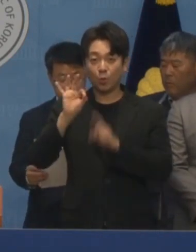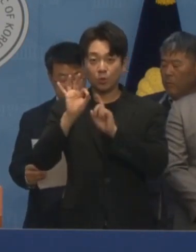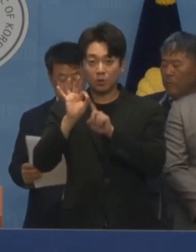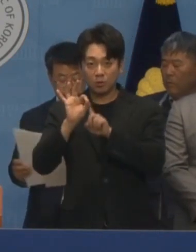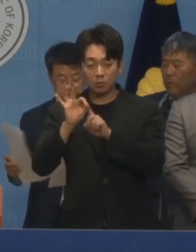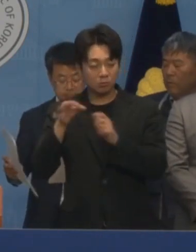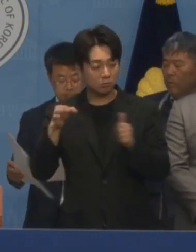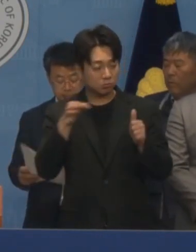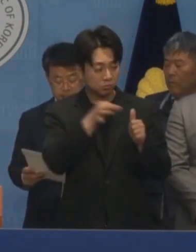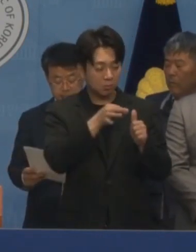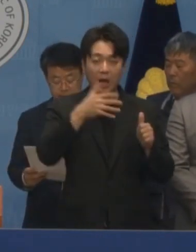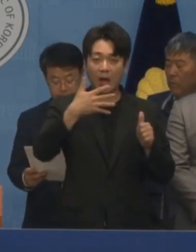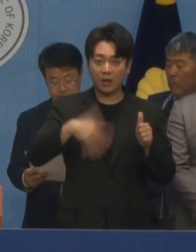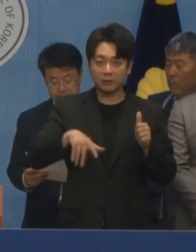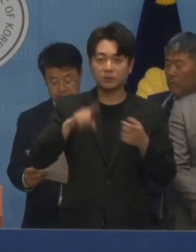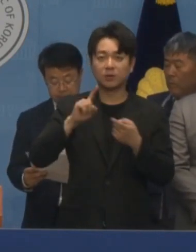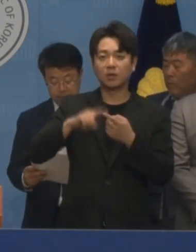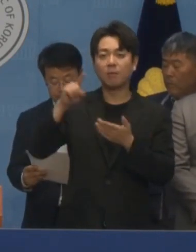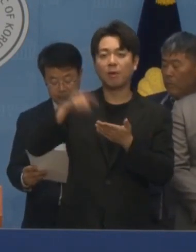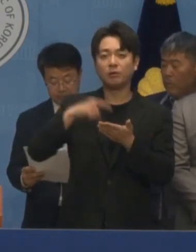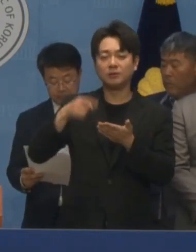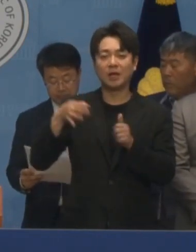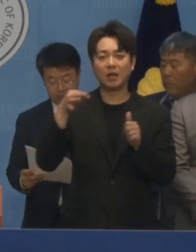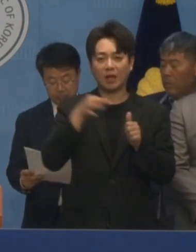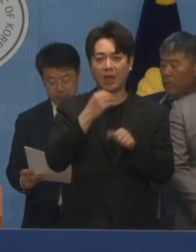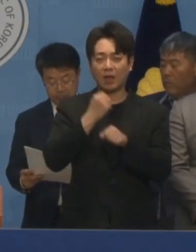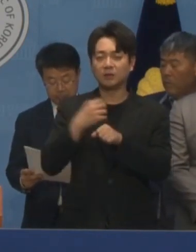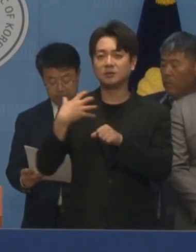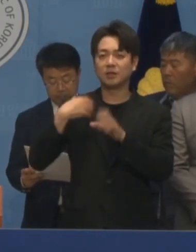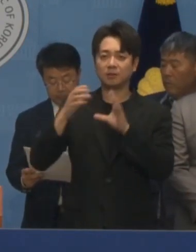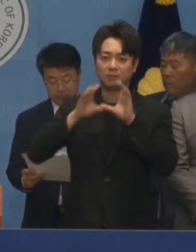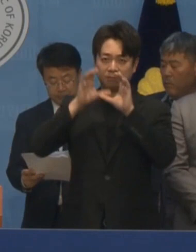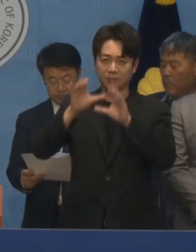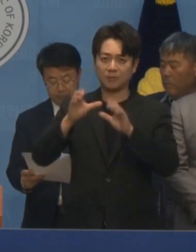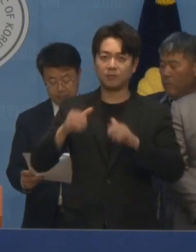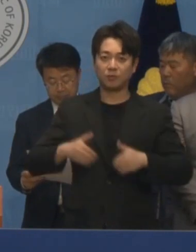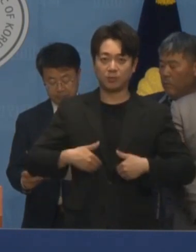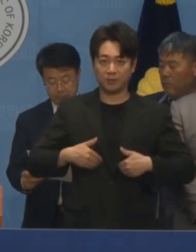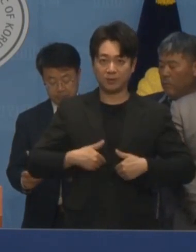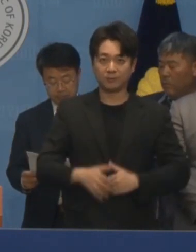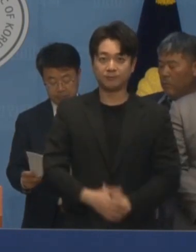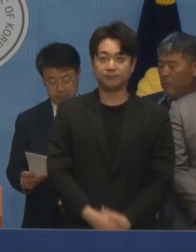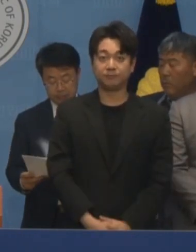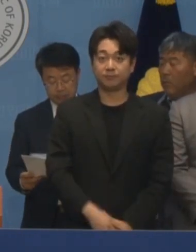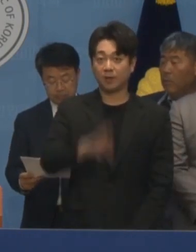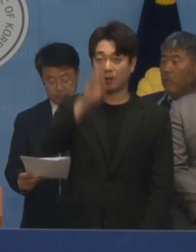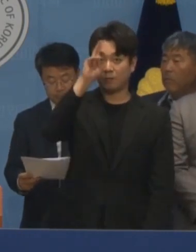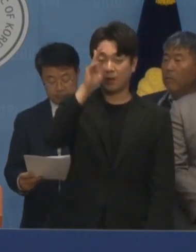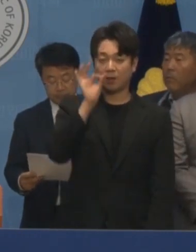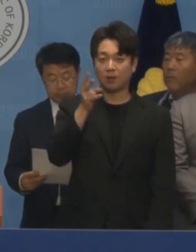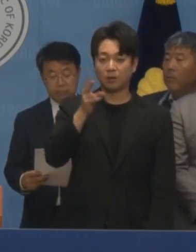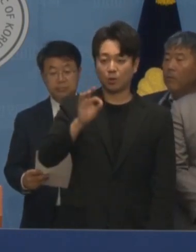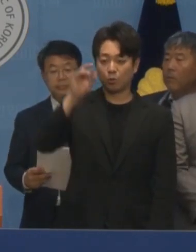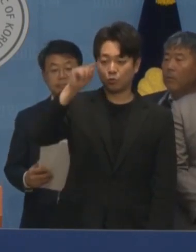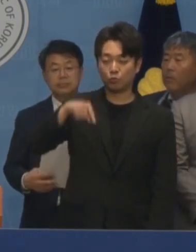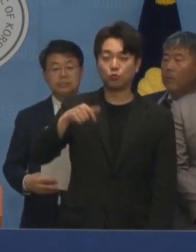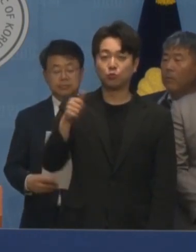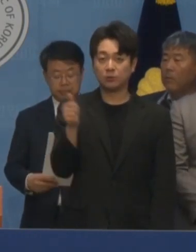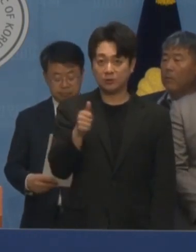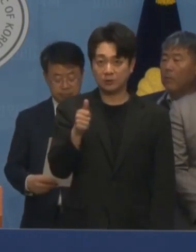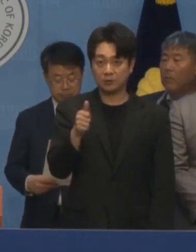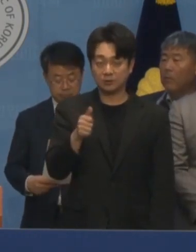체불 변상하도록 해야 합니다. 박영우 회장은 재판부가 변제 계획서를 제출하라고